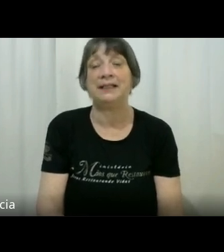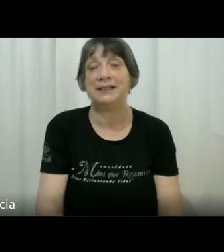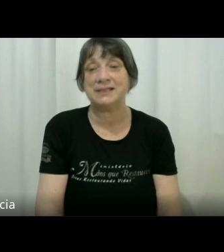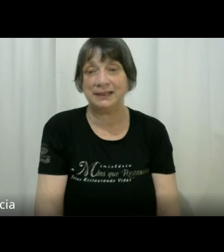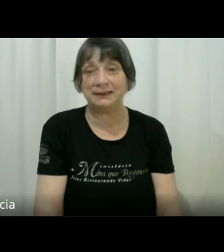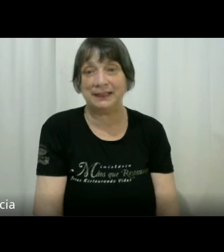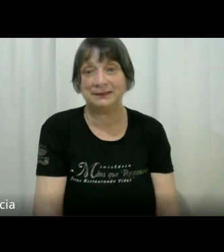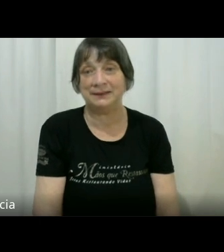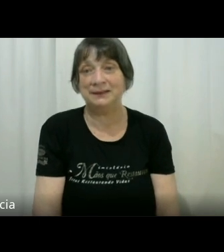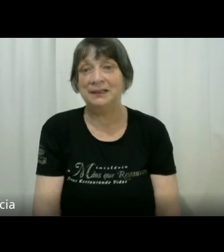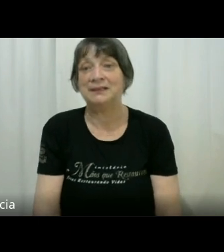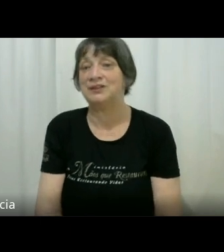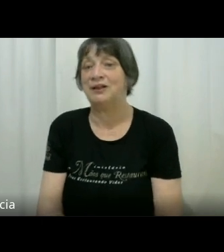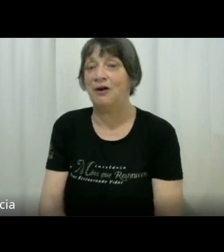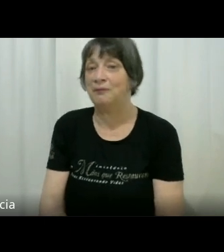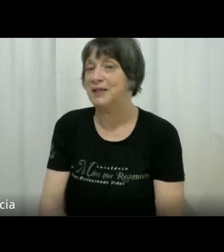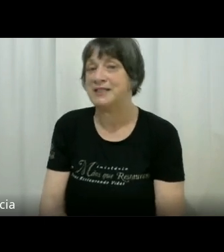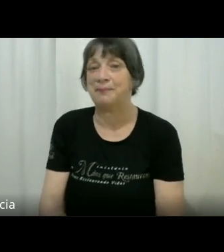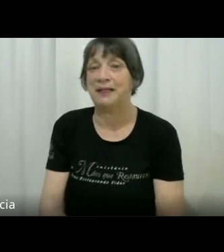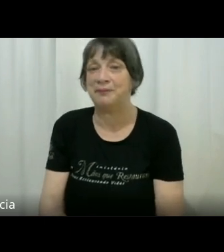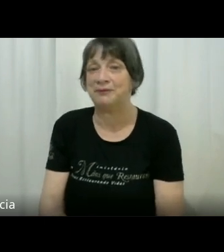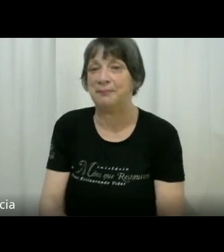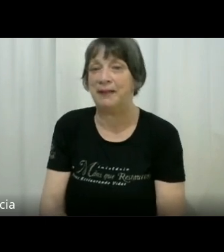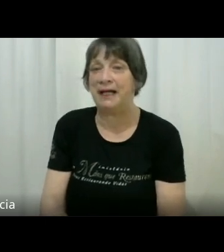a criança entenda. Sim, por